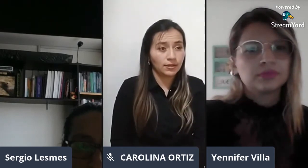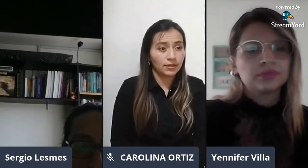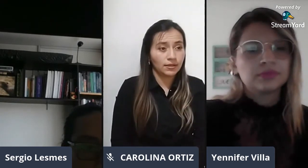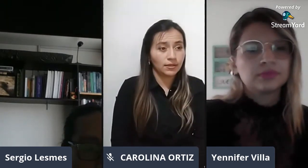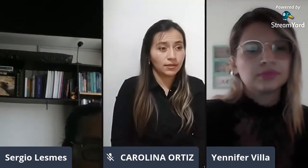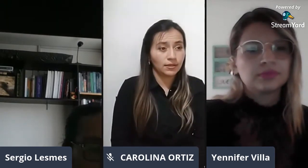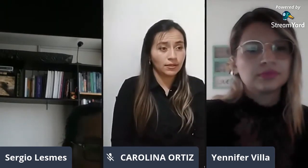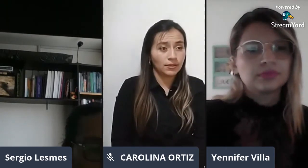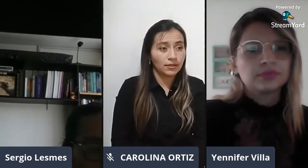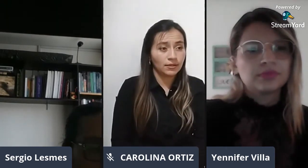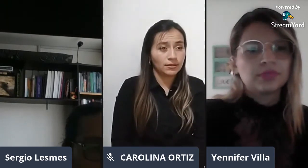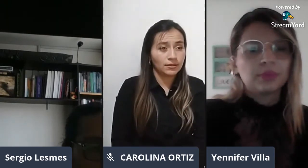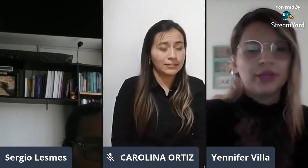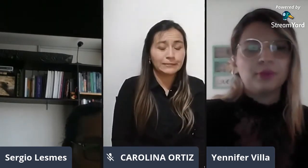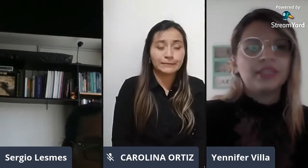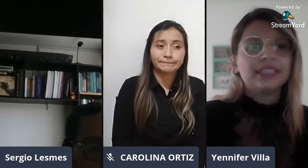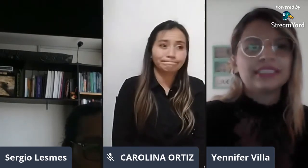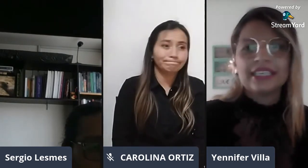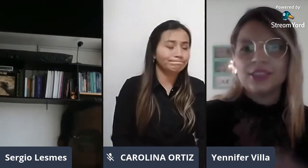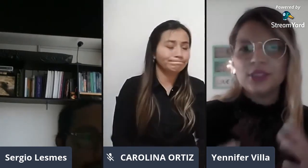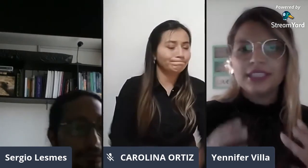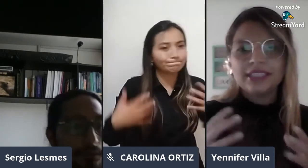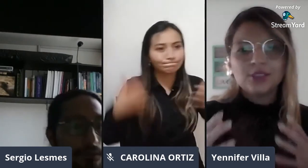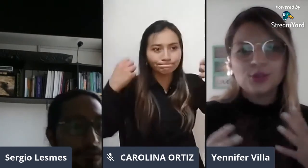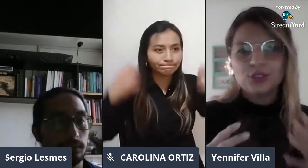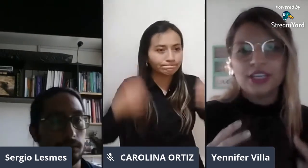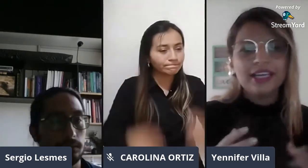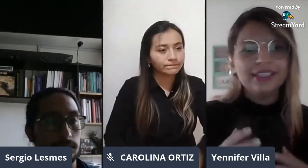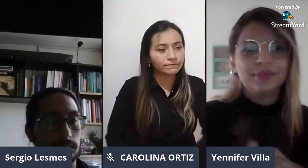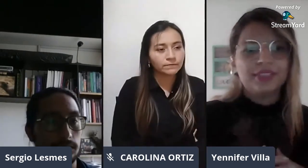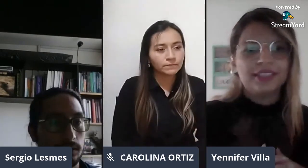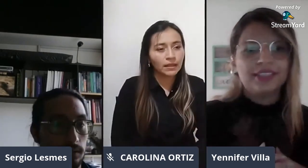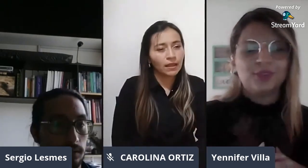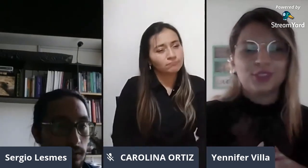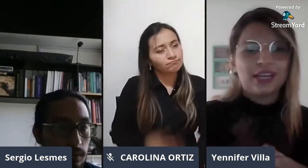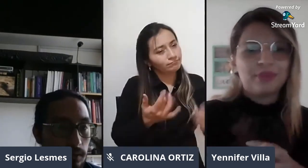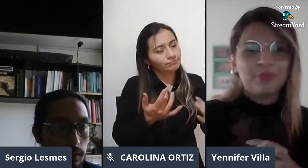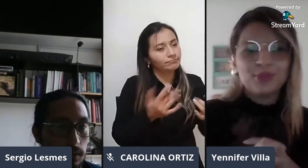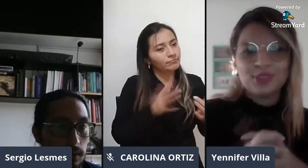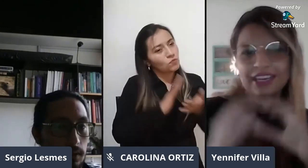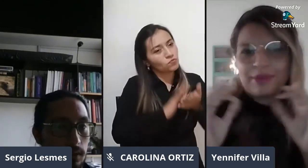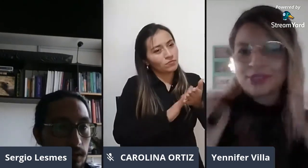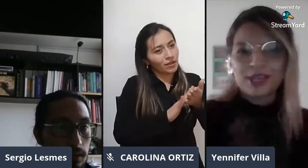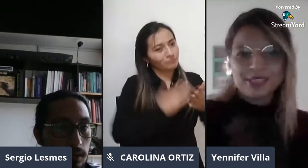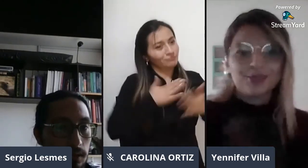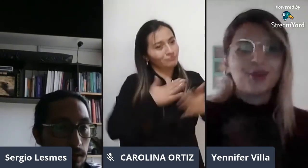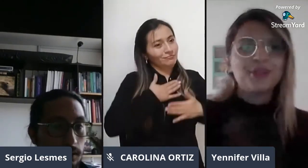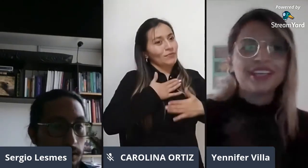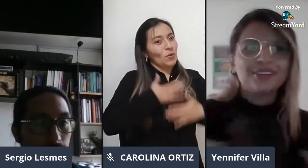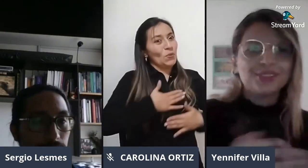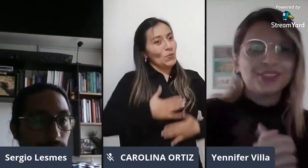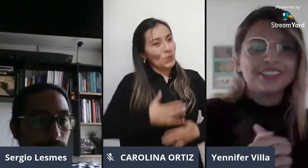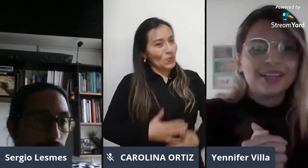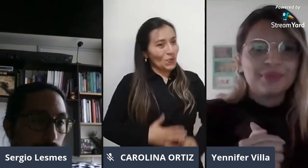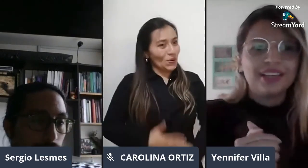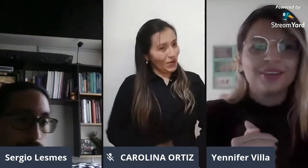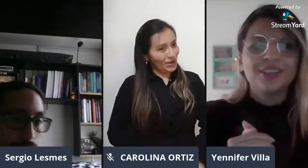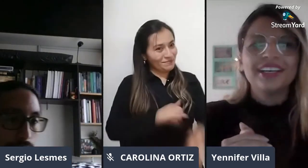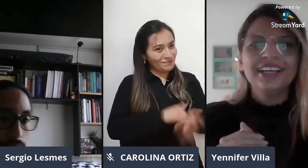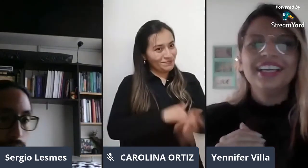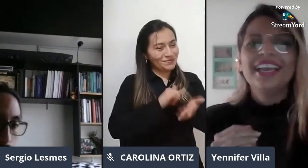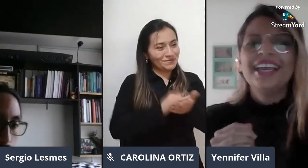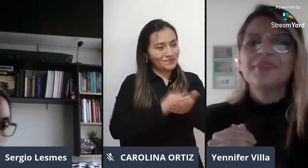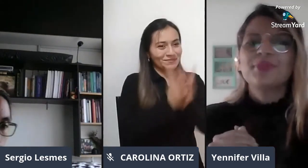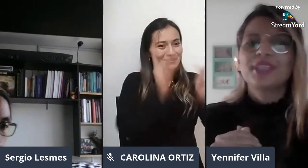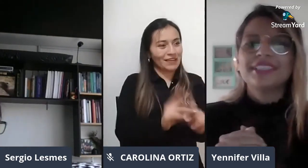Connie? Sí. Bueno, mientras Sergito intenta solucionar y nos calmamos, generamos calmación, como dirían los estudiantes de la